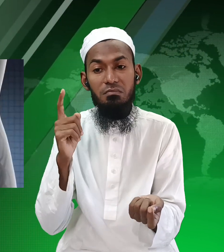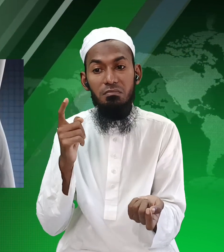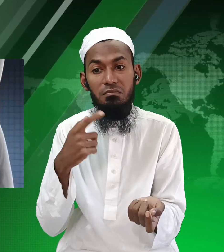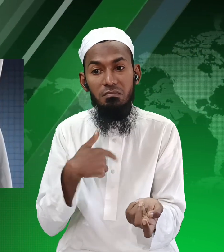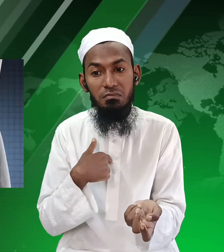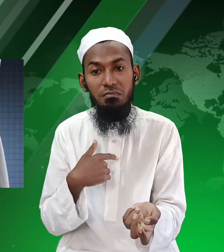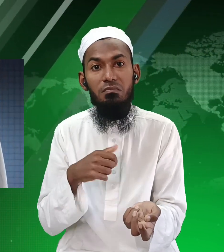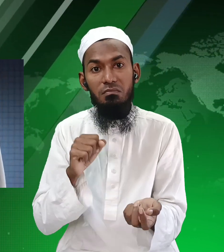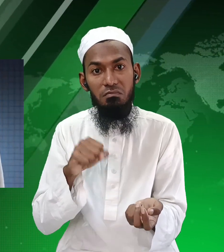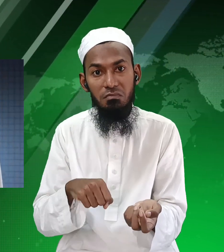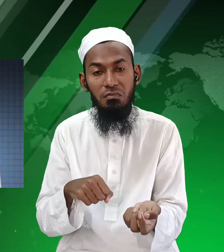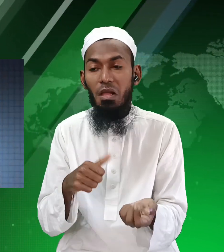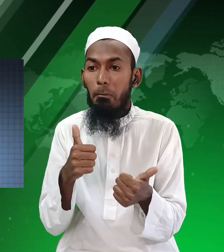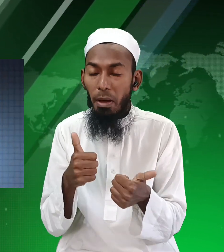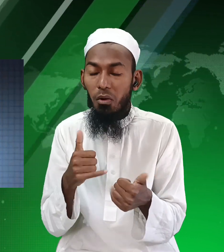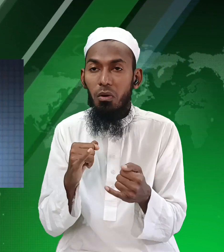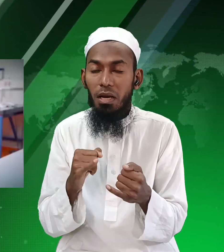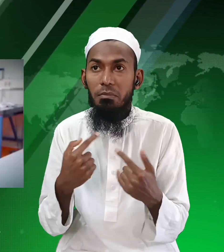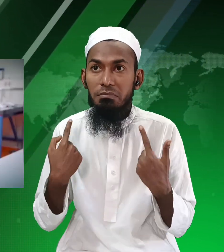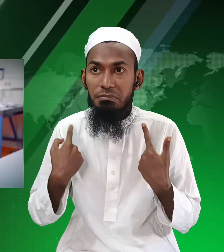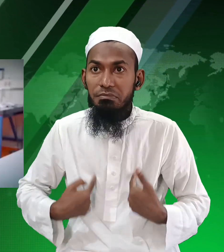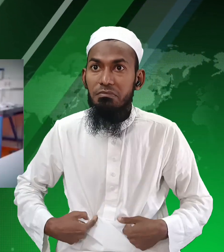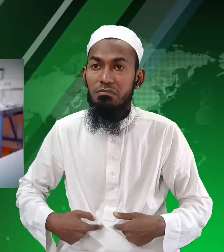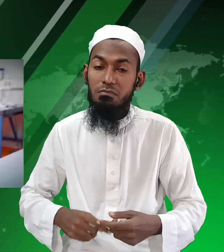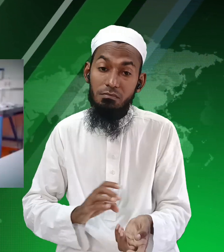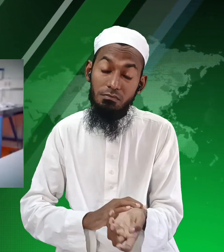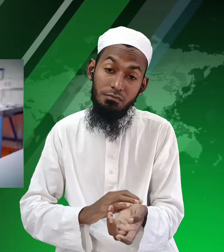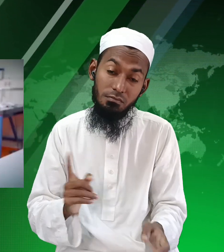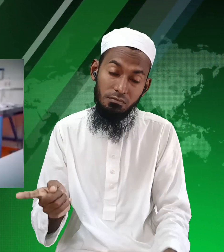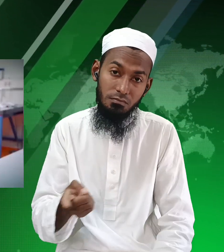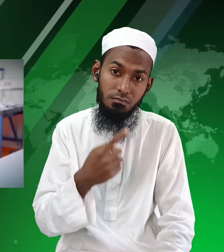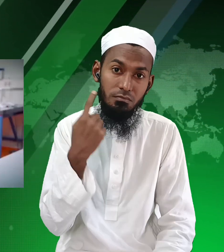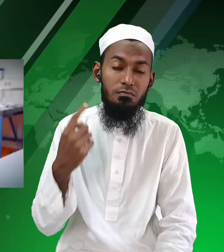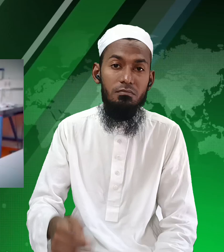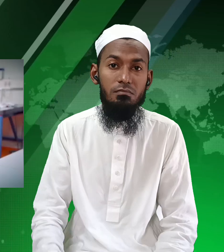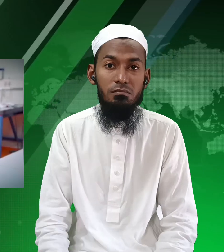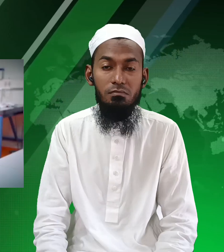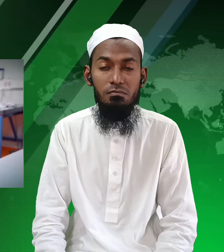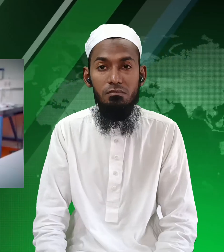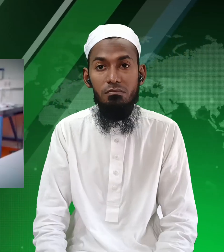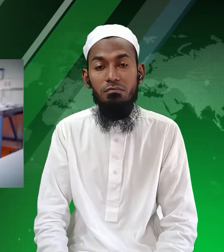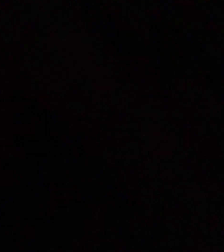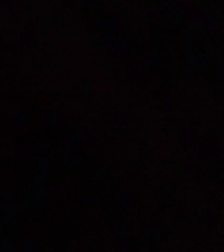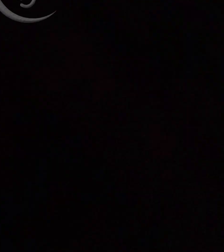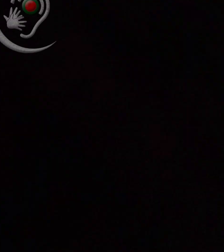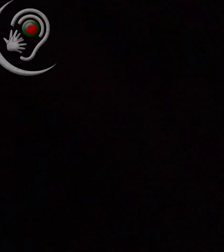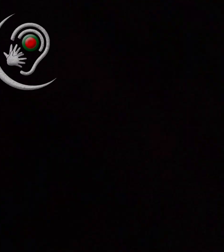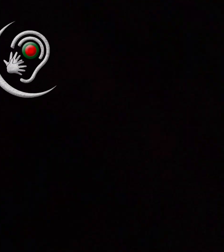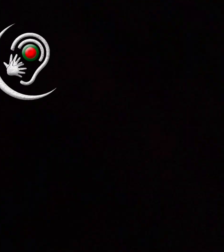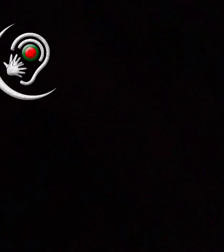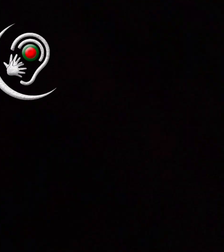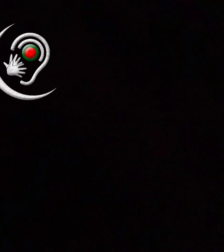হওয়া আপনার কিডনি কি আসলে ভালো আছে কিনা। যদি না হয় সেক্ষেত্রে চিকিৎসা শুরু করা। ভালো থাকবেন সবাই। আসসালাম।